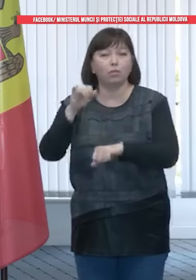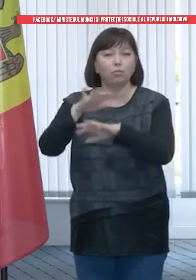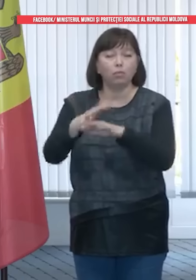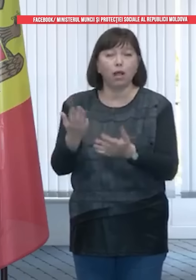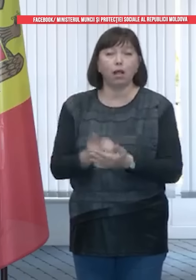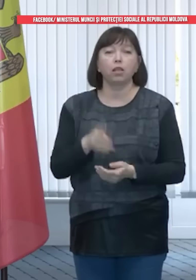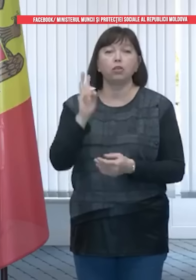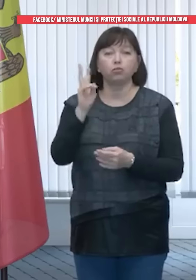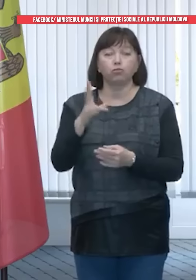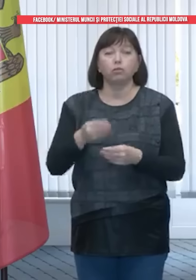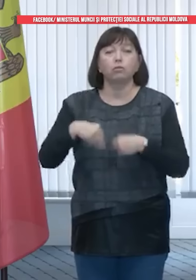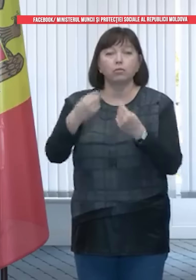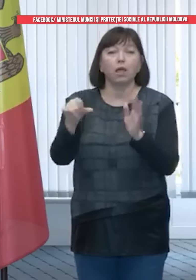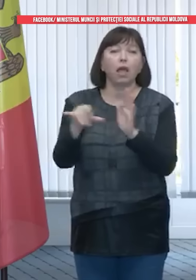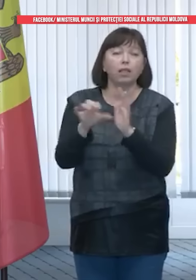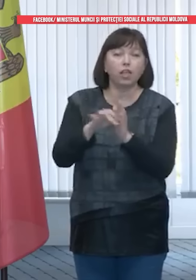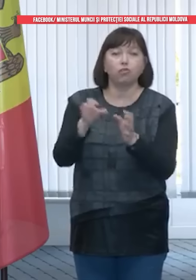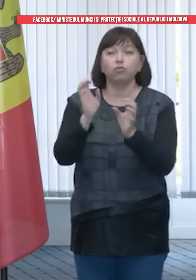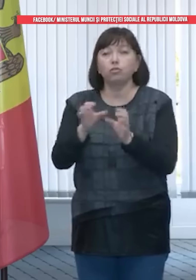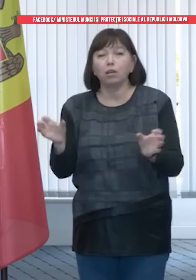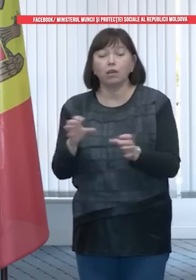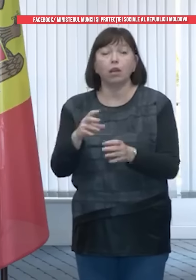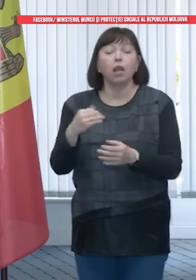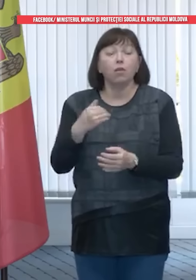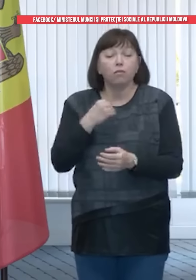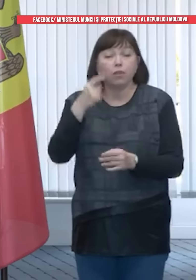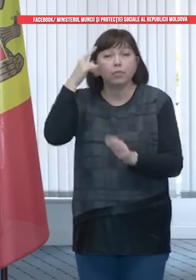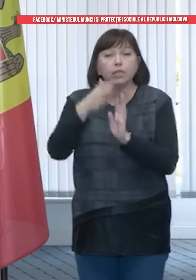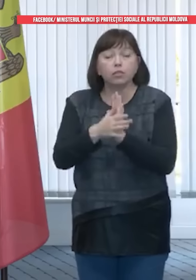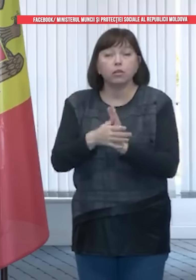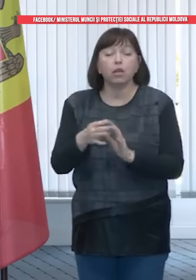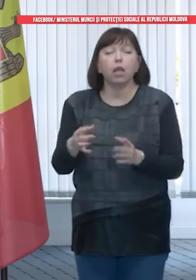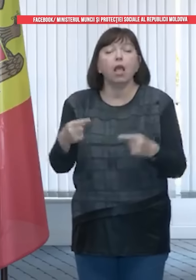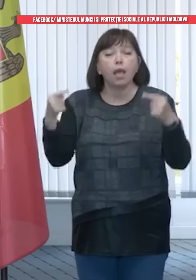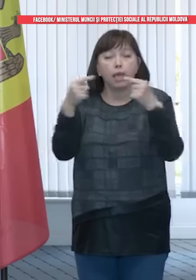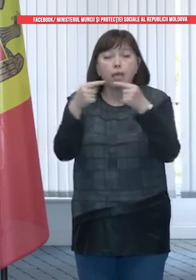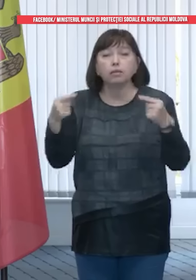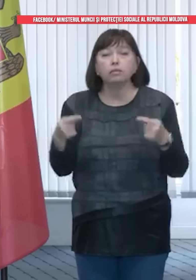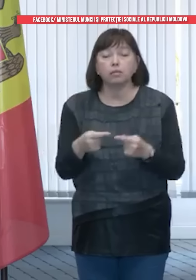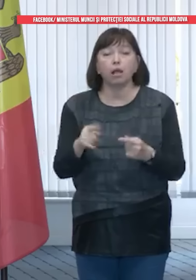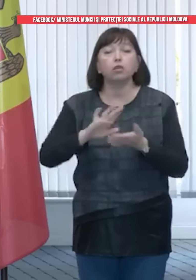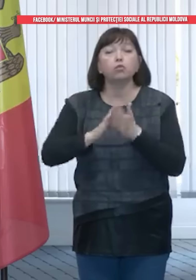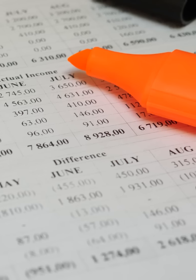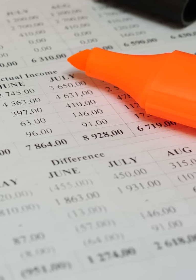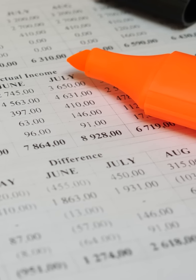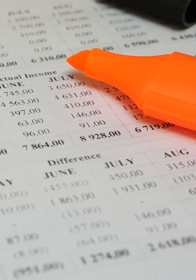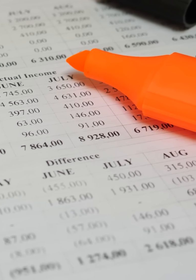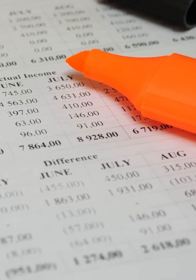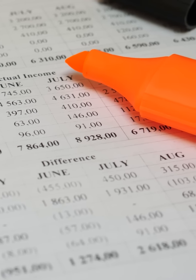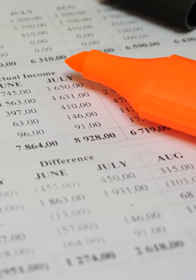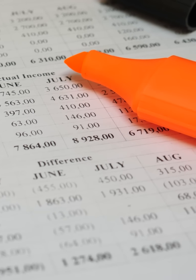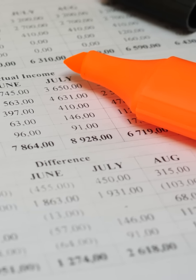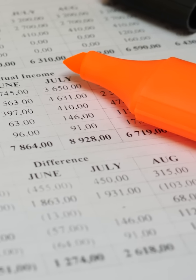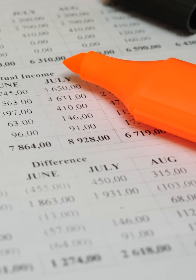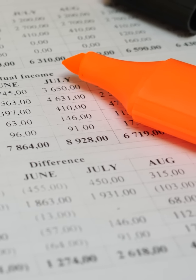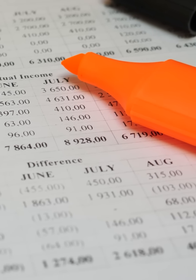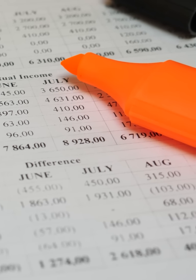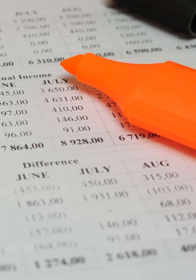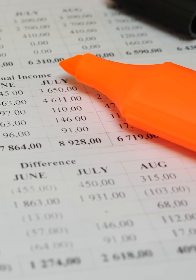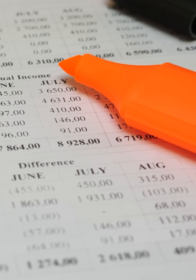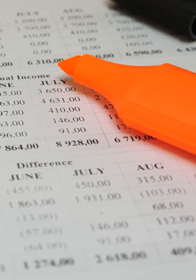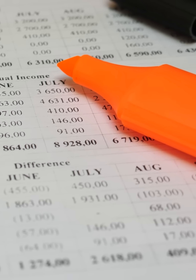de energie. Și facem acest lucru pentru că vrem să înțelegem exact situația fiecărei gospodării. Ajder a mai explicat că